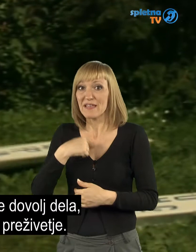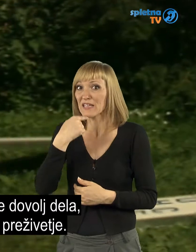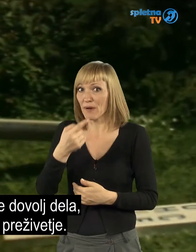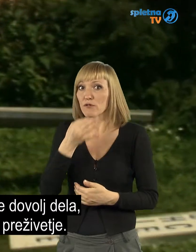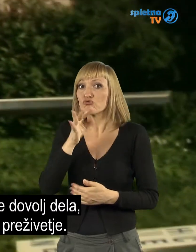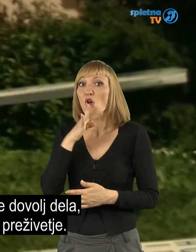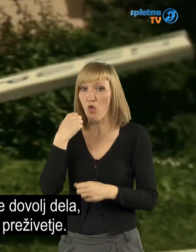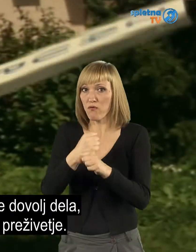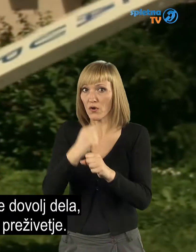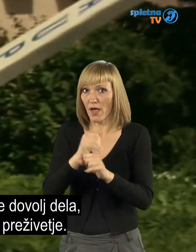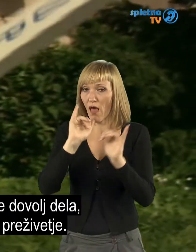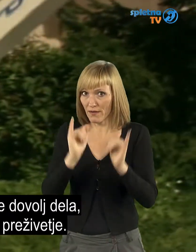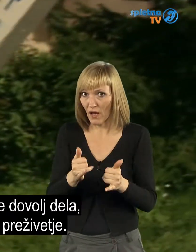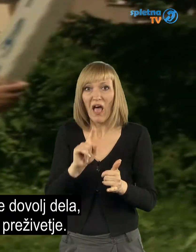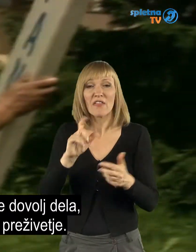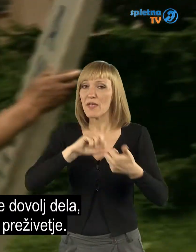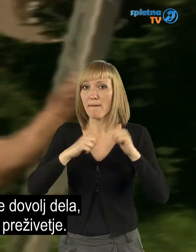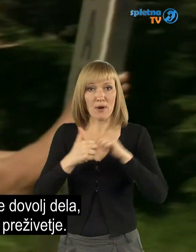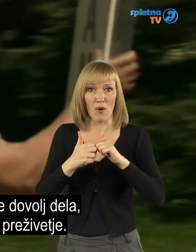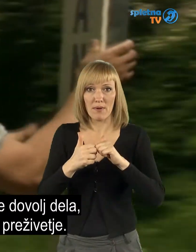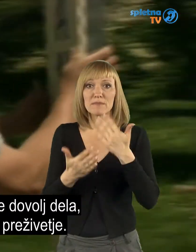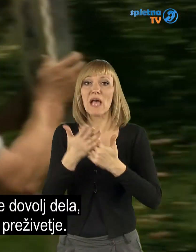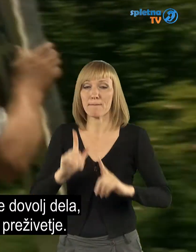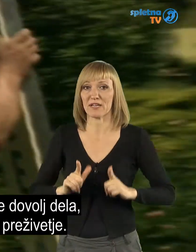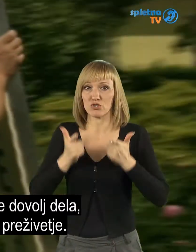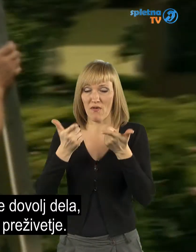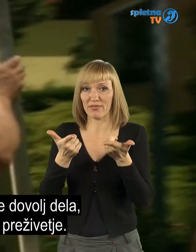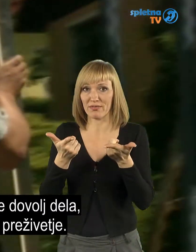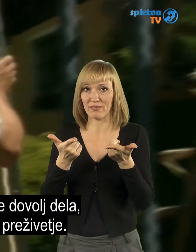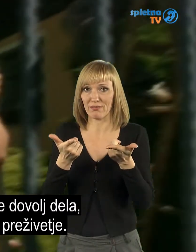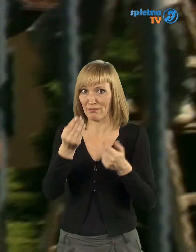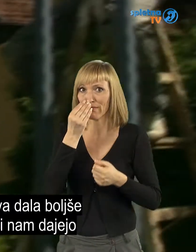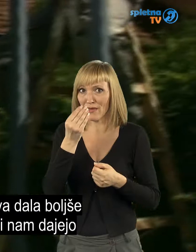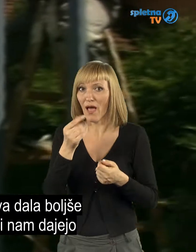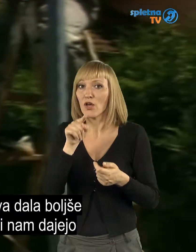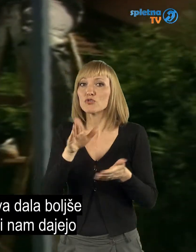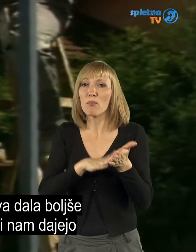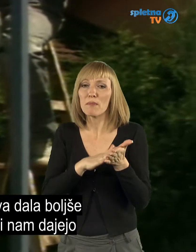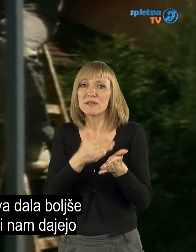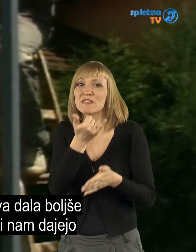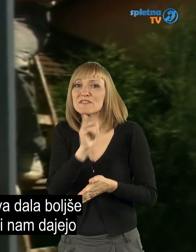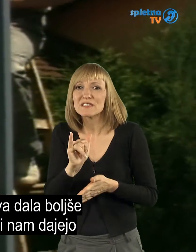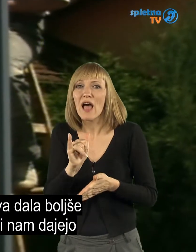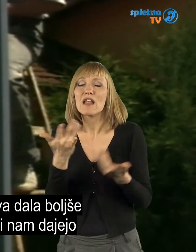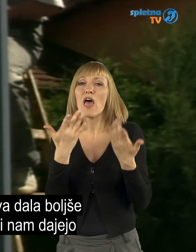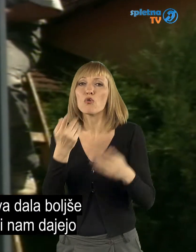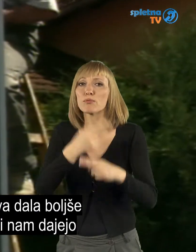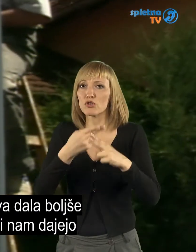pravim, če je dovolj dela, potem ni problem za preživetje. Se pravi, lahko bi vsaj